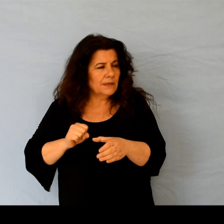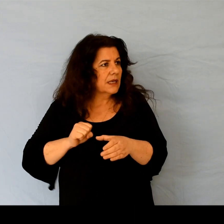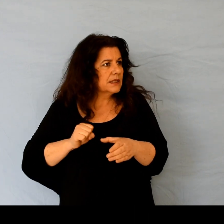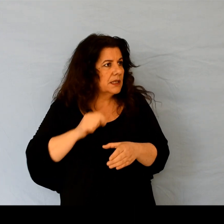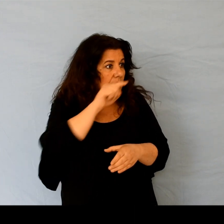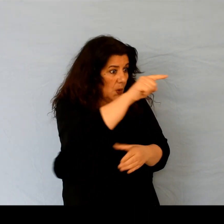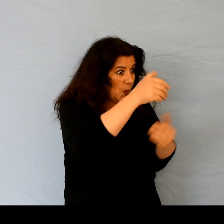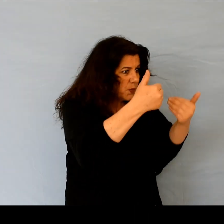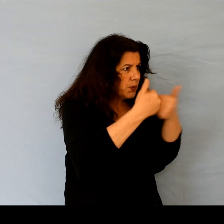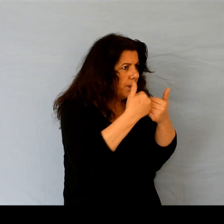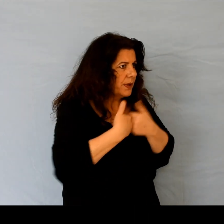une Samaritaine ? »